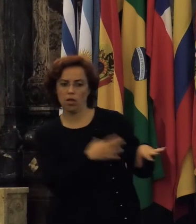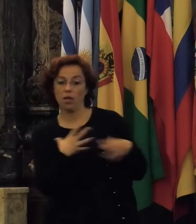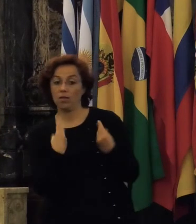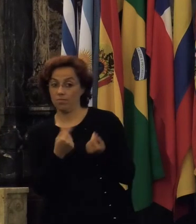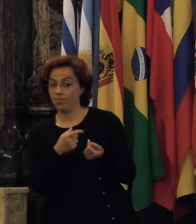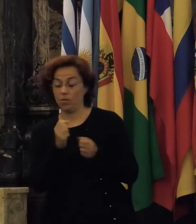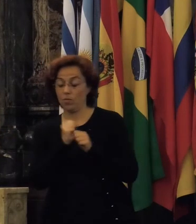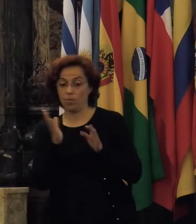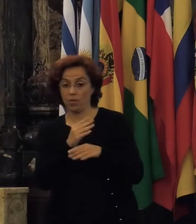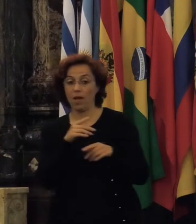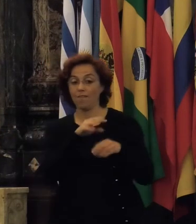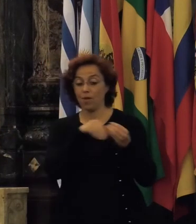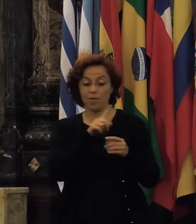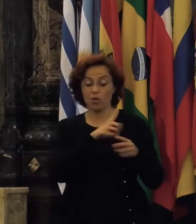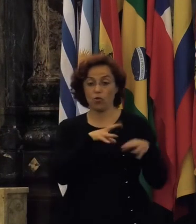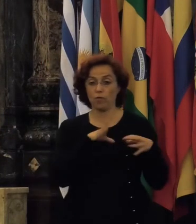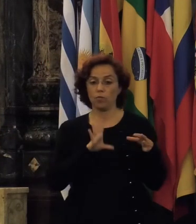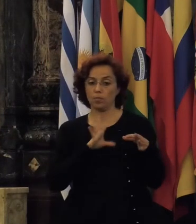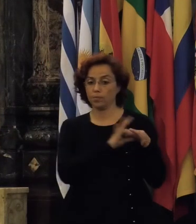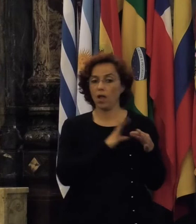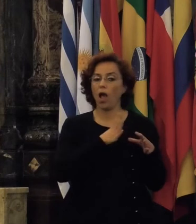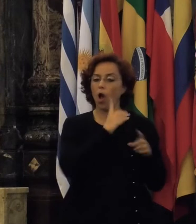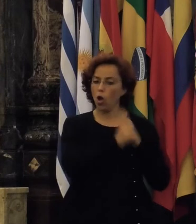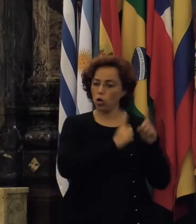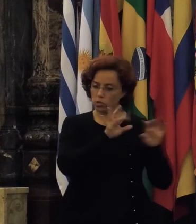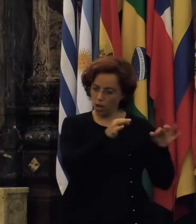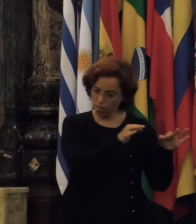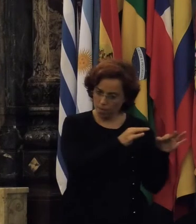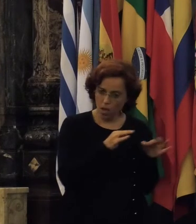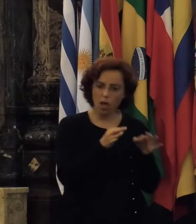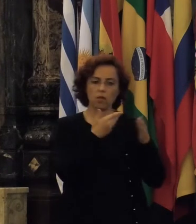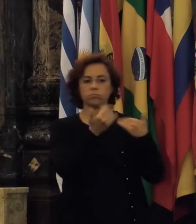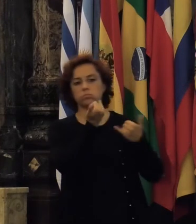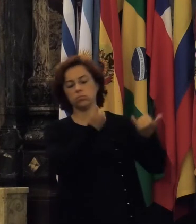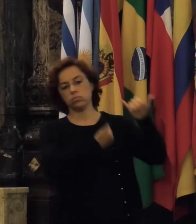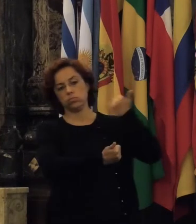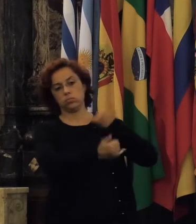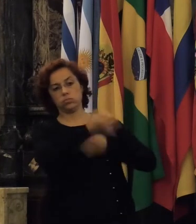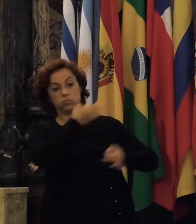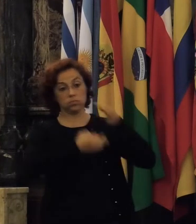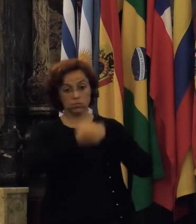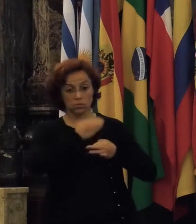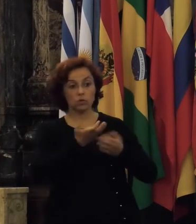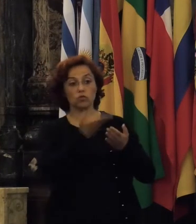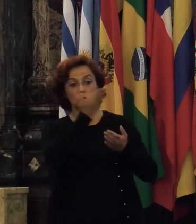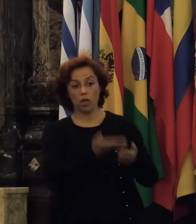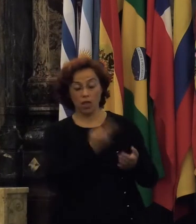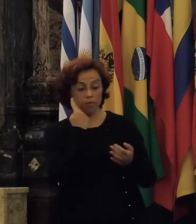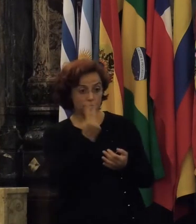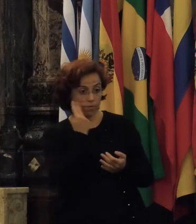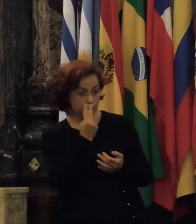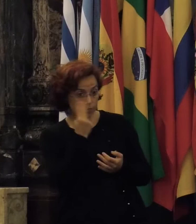Porque con la que no vivo yo tengo 11 hermanos. Y empezó a presentarse ante nuestras